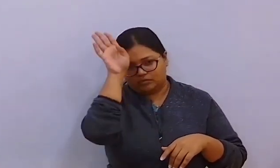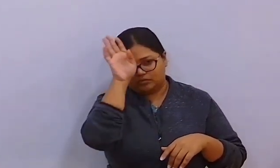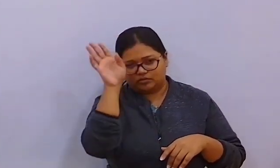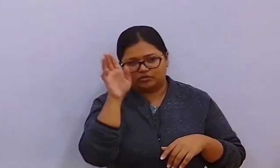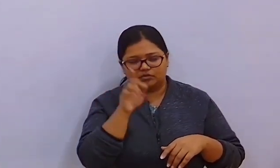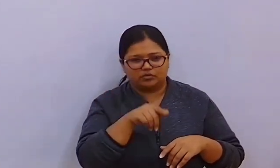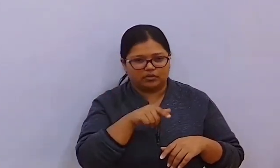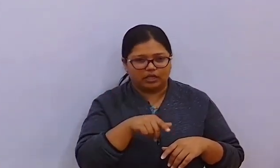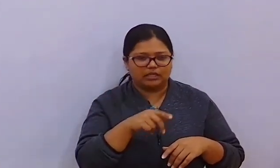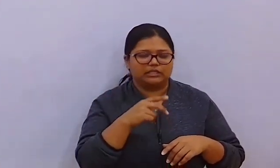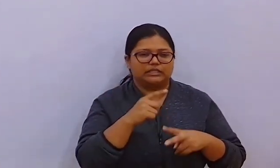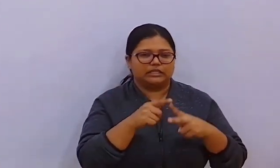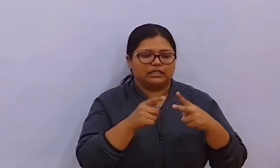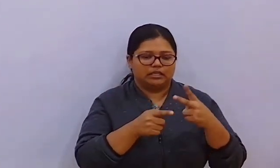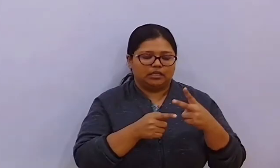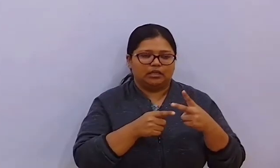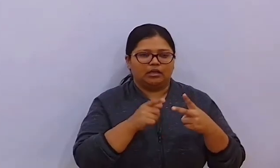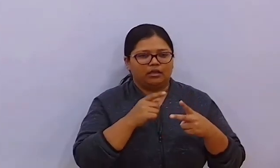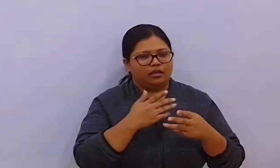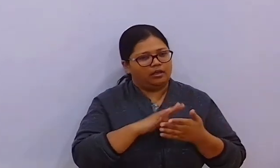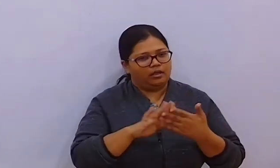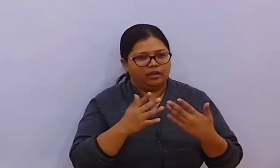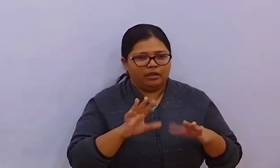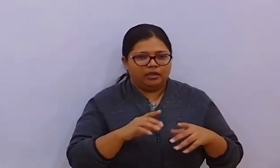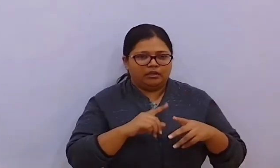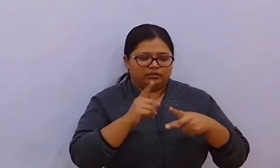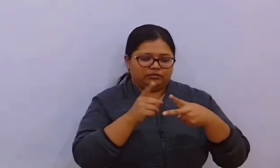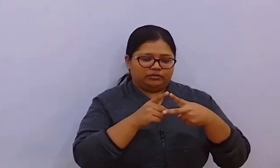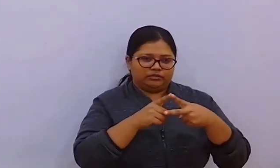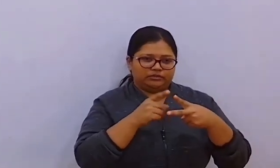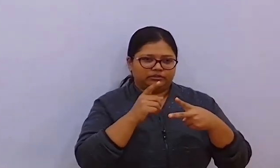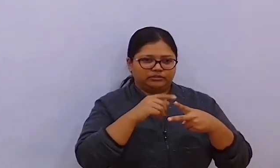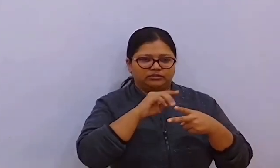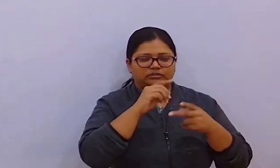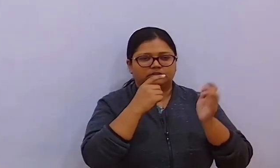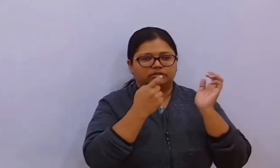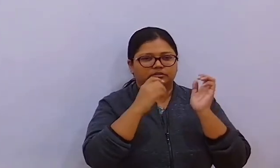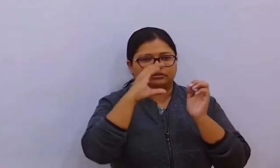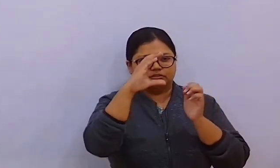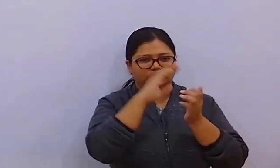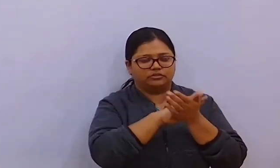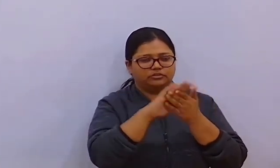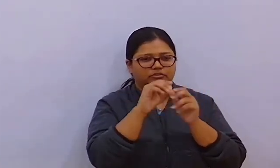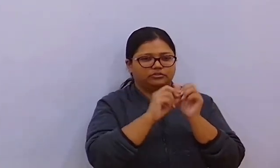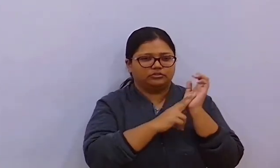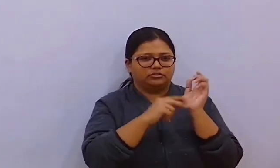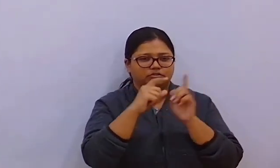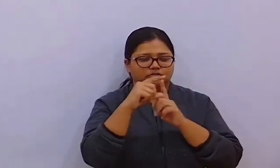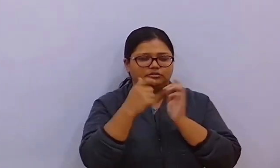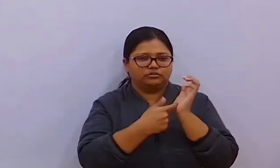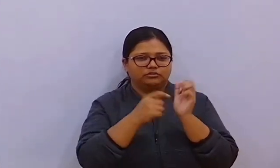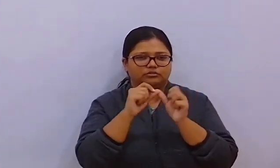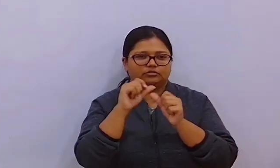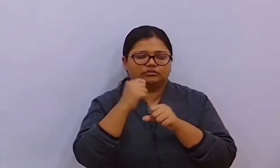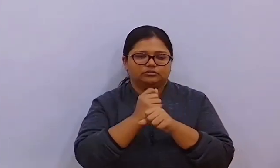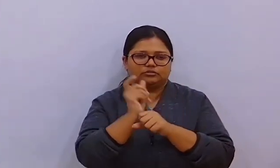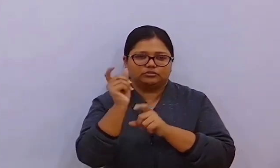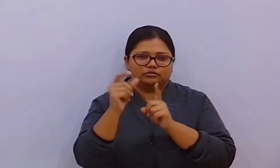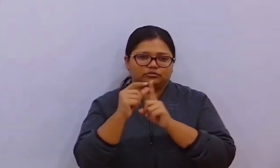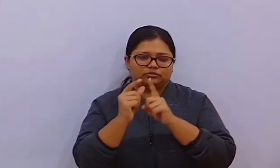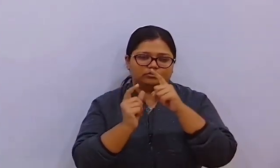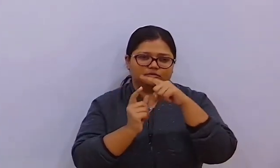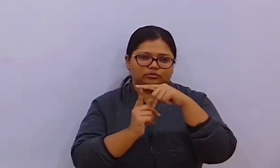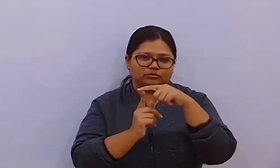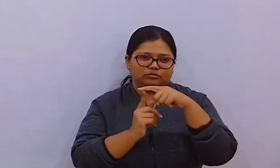चंद्रगुप्त मौर्य और दूसरे थे बिंदुसार। क्लियर हो गया, हम अशोक में आए थे और उसके बाद क्या हुआ था,